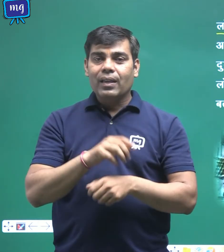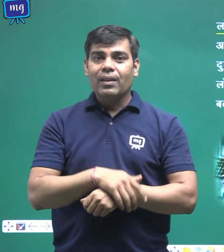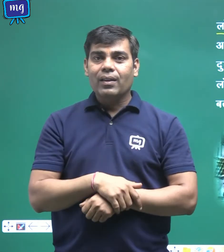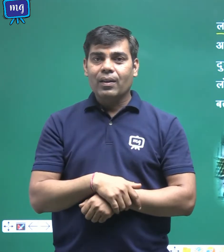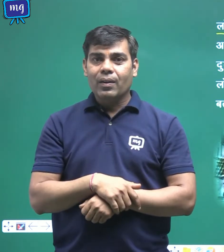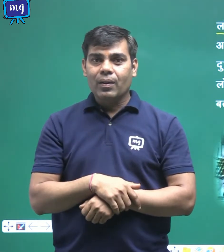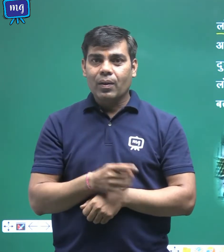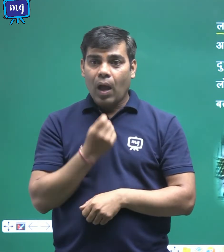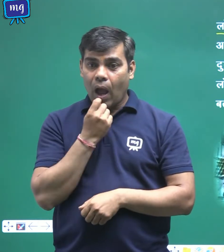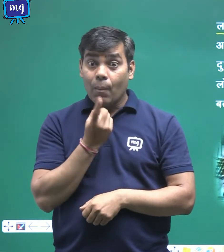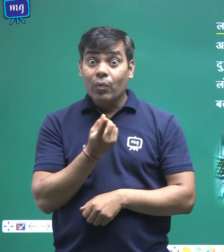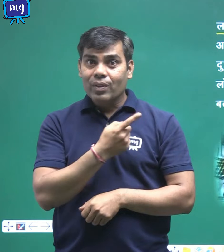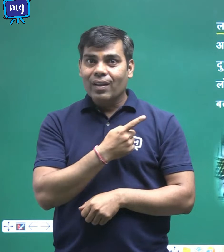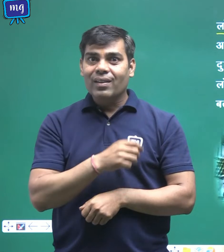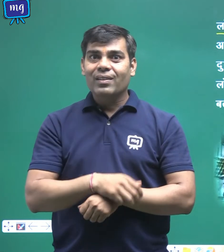पूछा